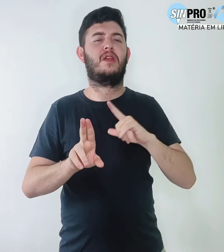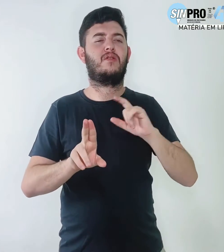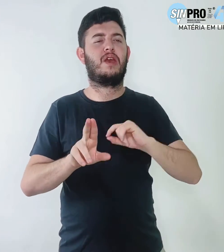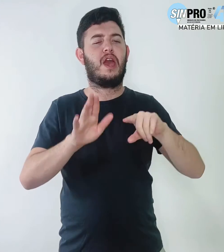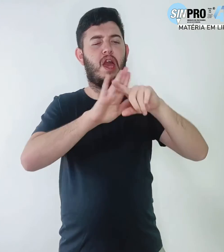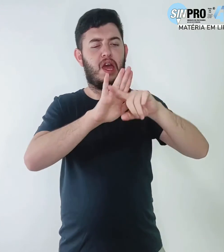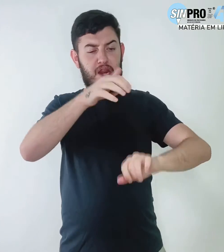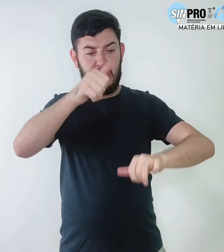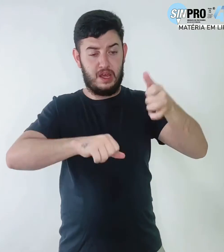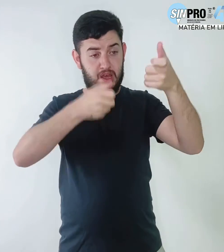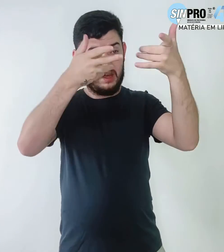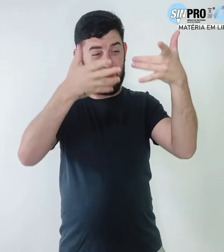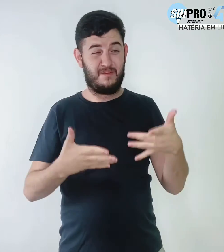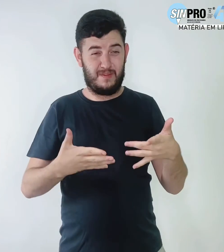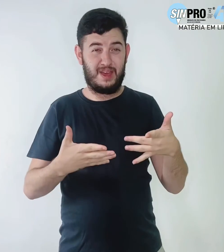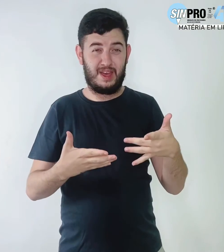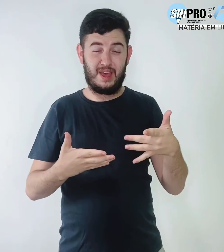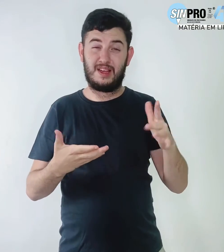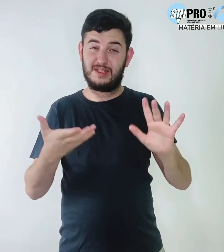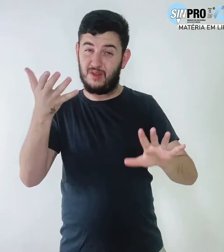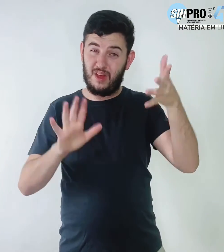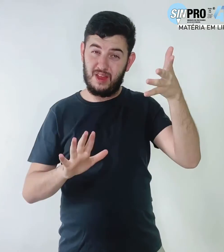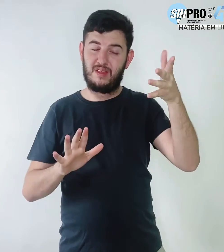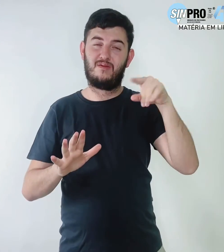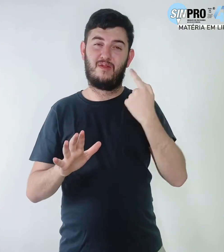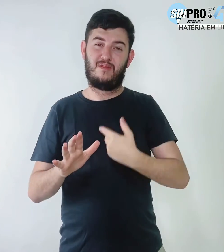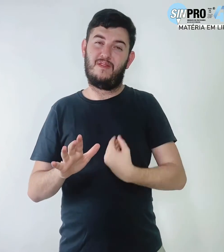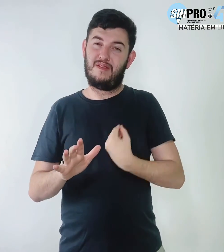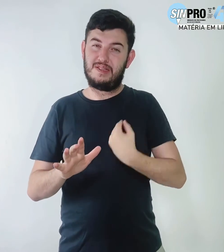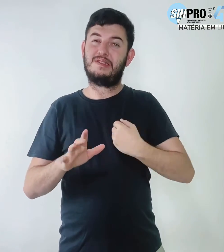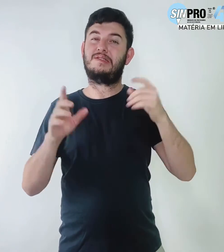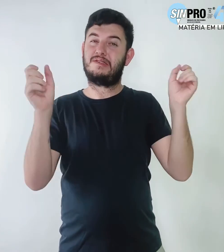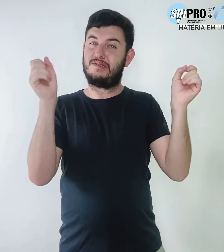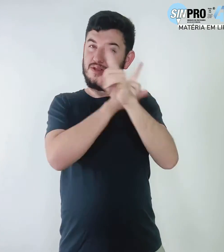Distrito Federal, a situação é bem mais complicada.